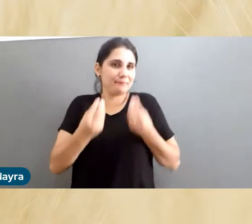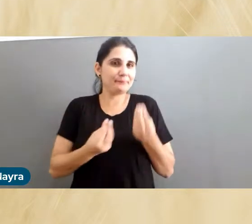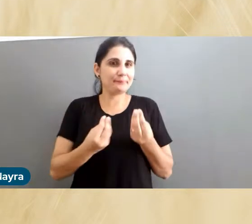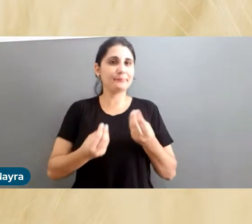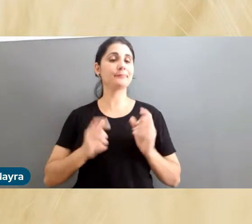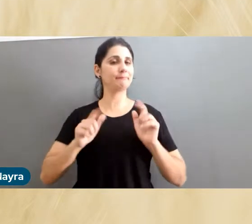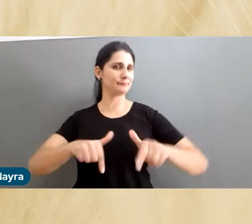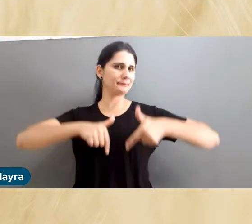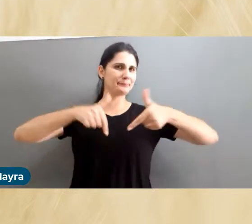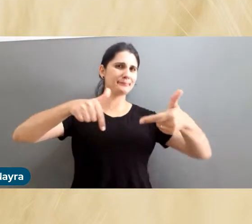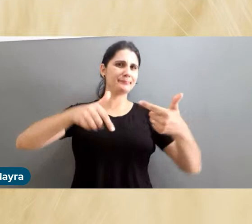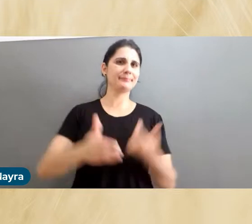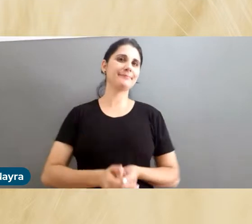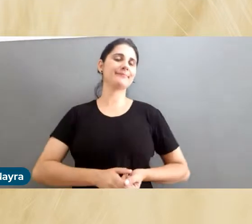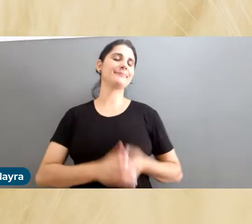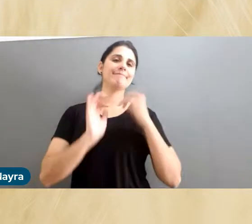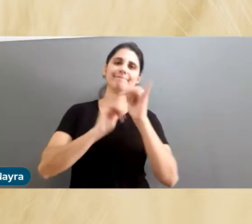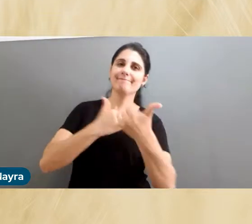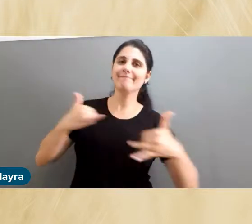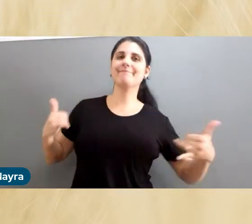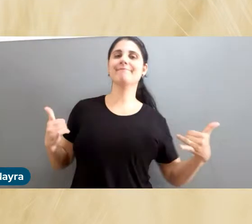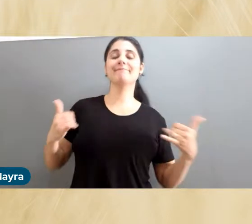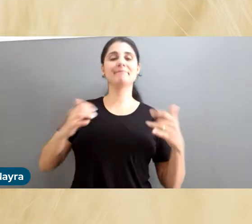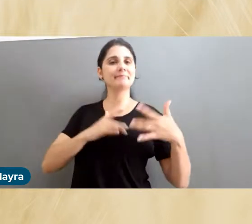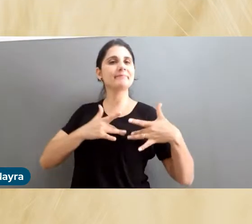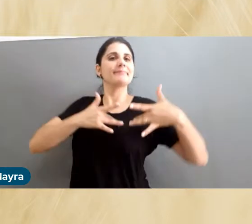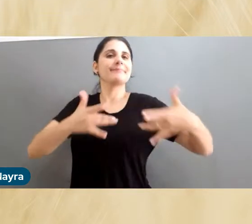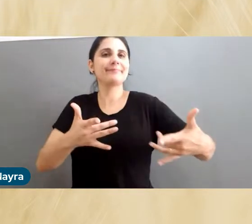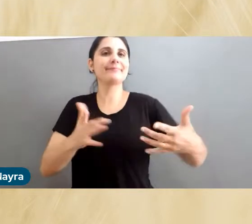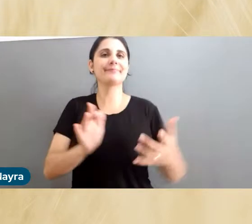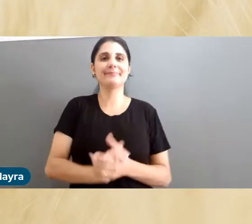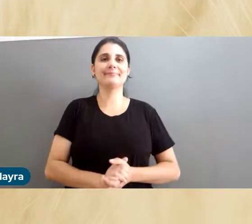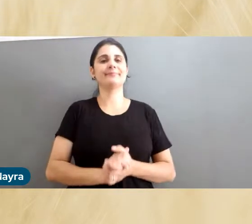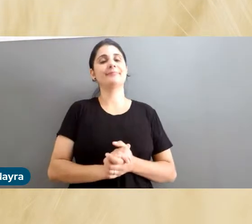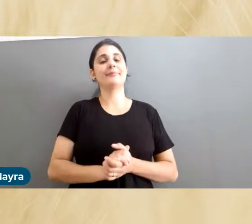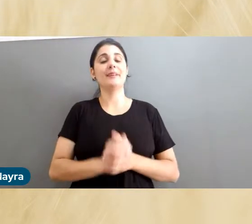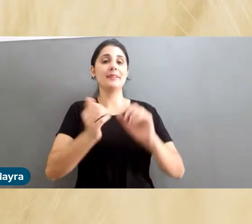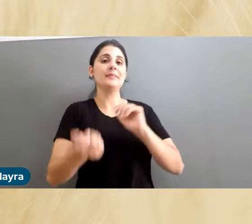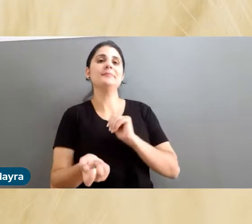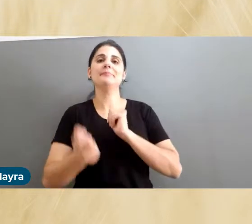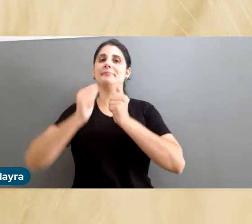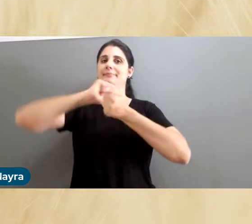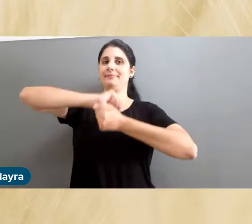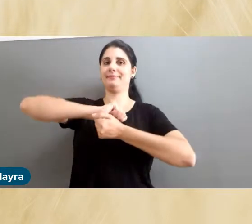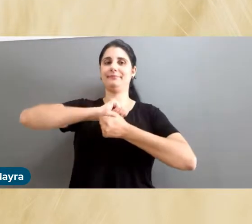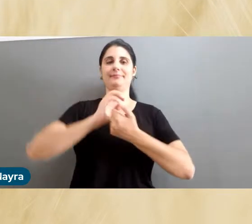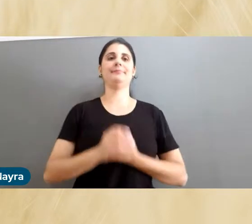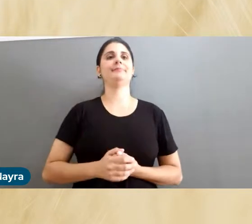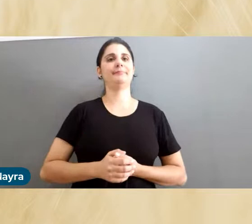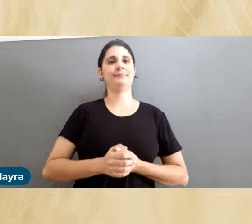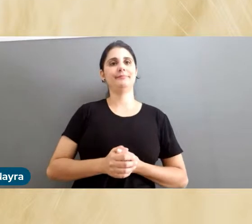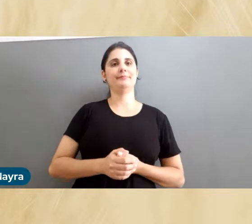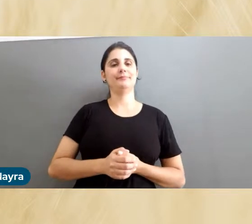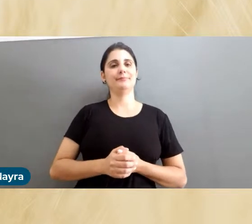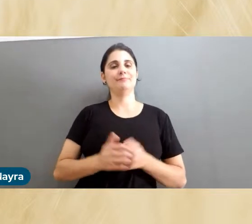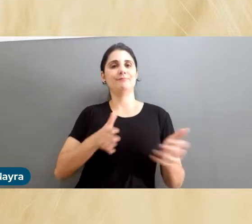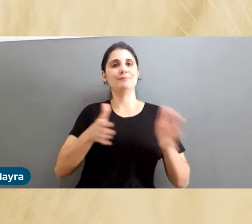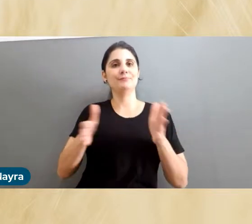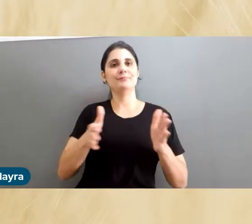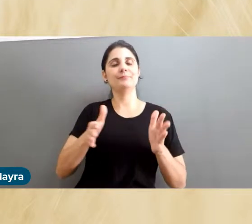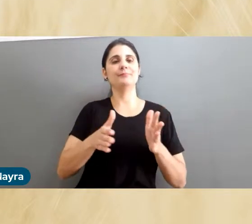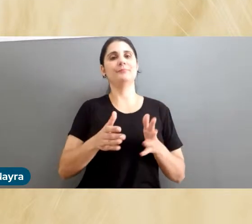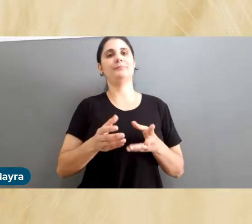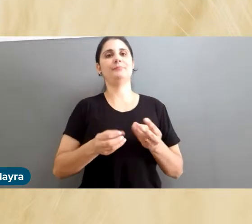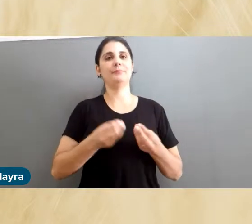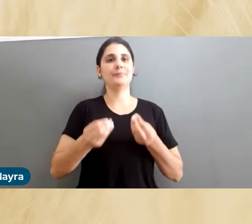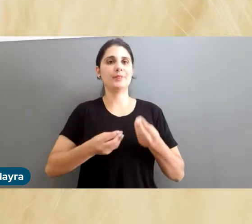fazer, a nossa energia, a nossa disposição, para converter essa fase, essa outra fase da nossa vida, depois